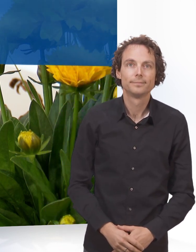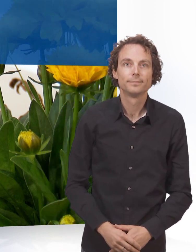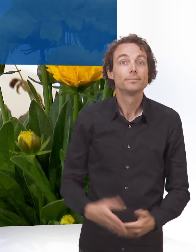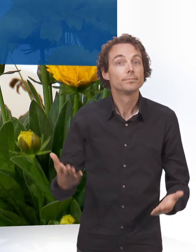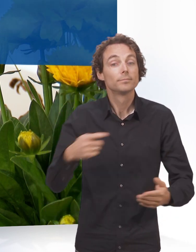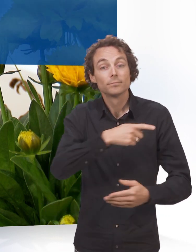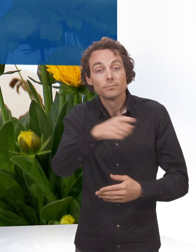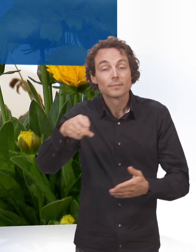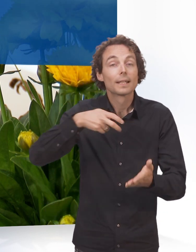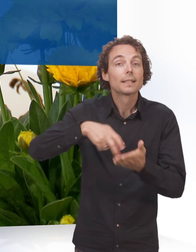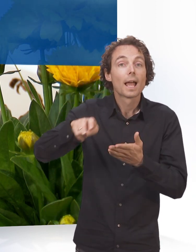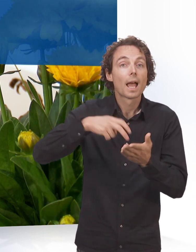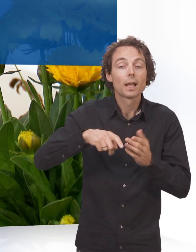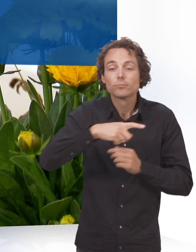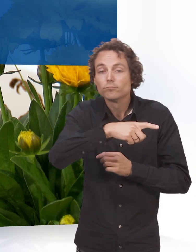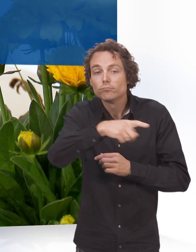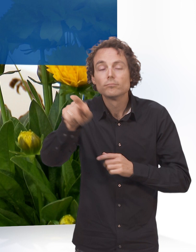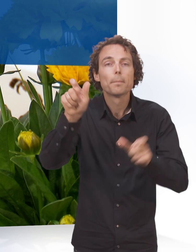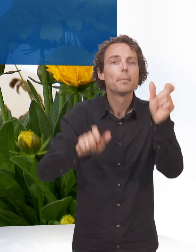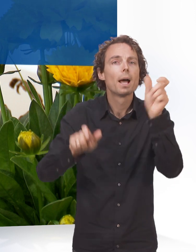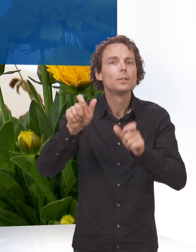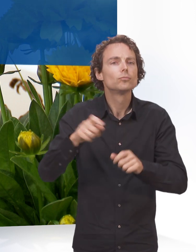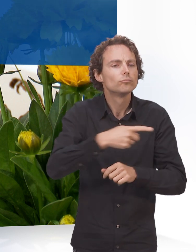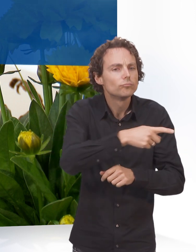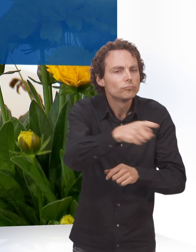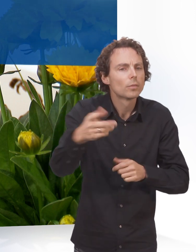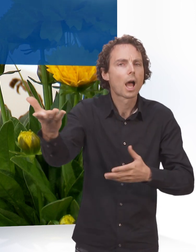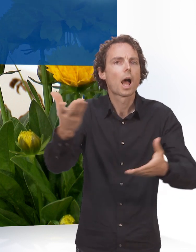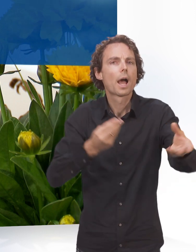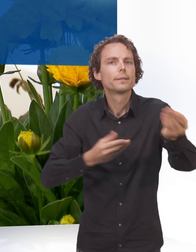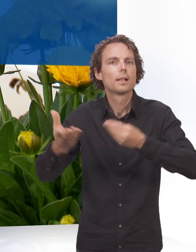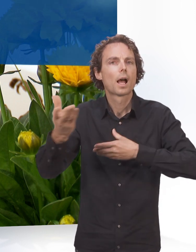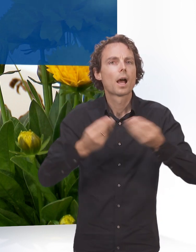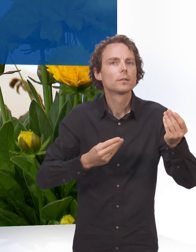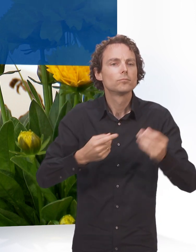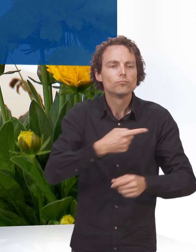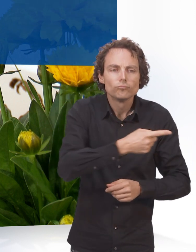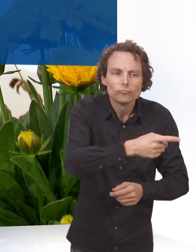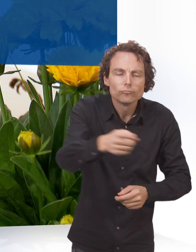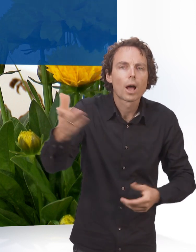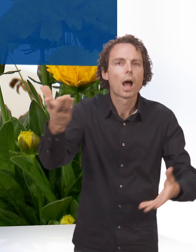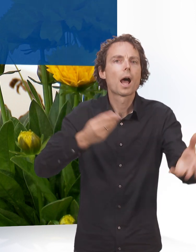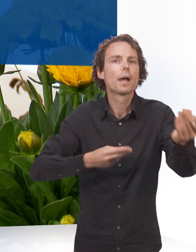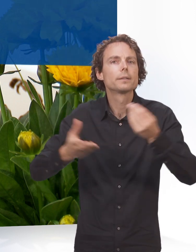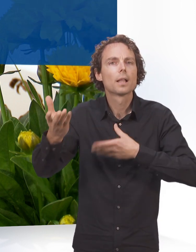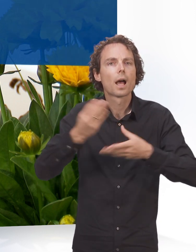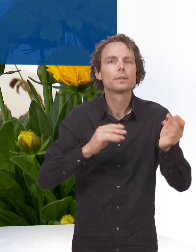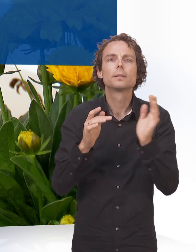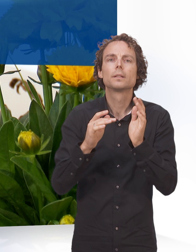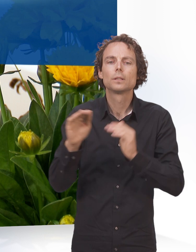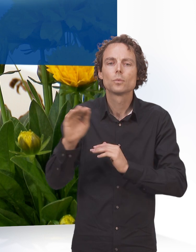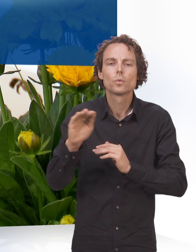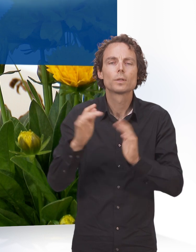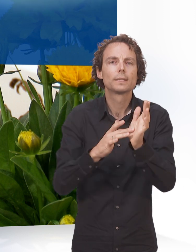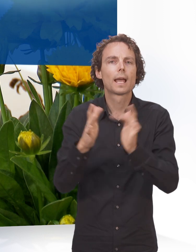Geht zu den Menschen und ladet sie ein. Ladet sie ein,